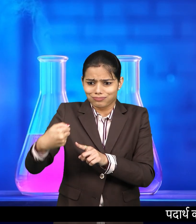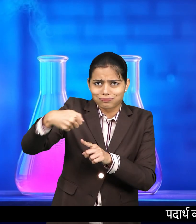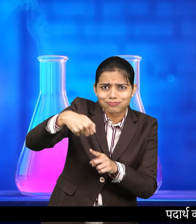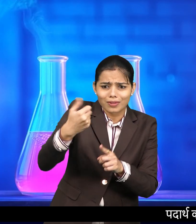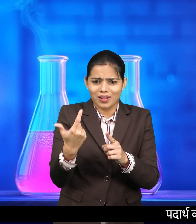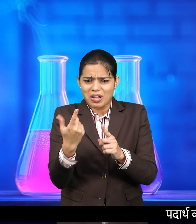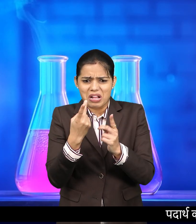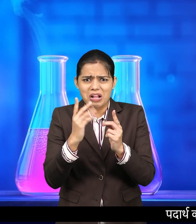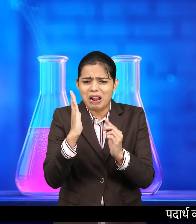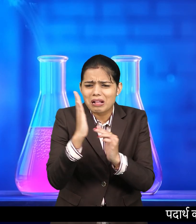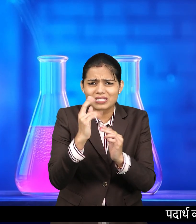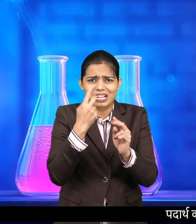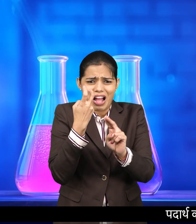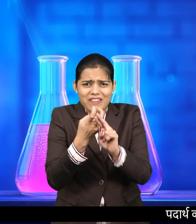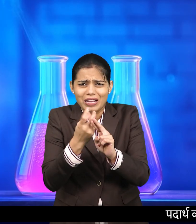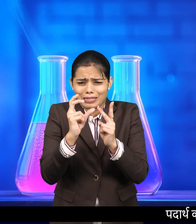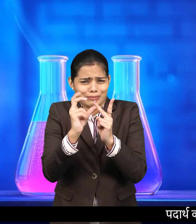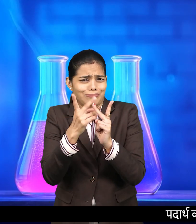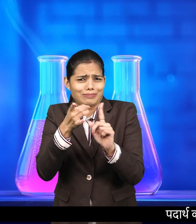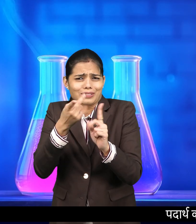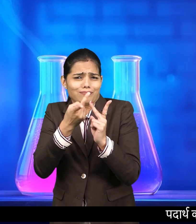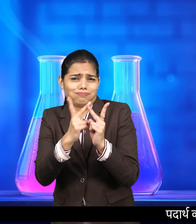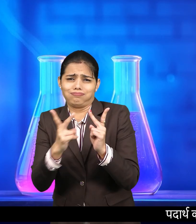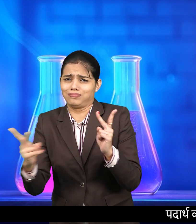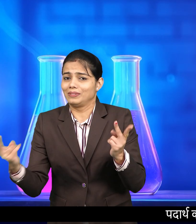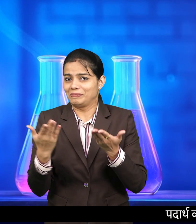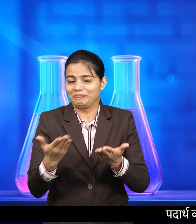पदार्थ की विशेषताएं जान पाएंगे।